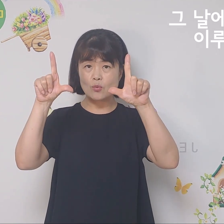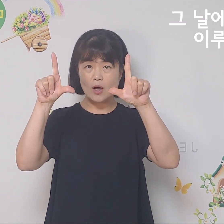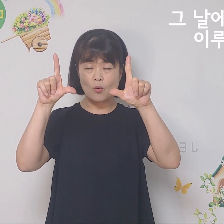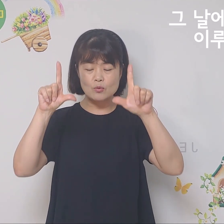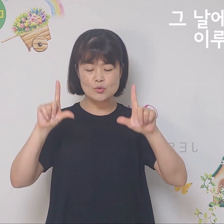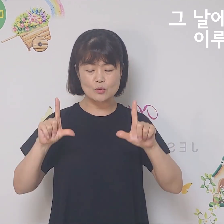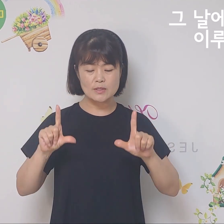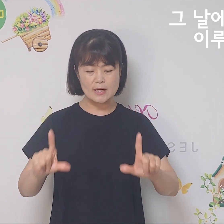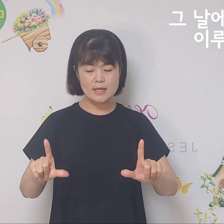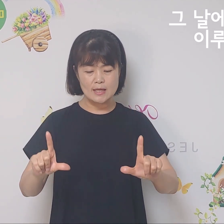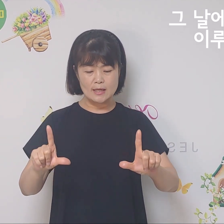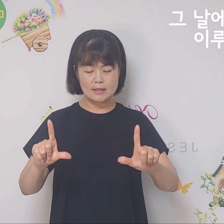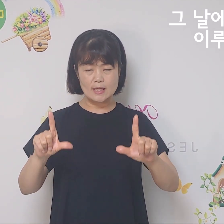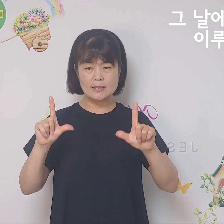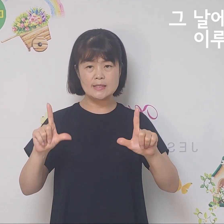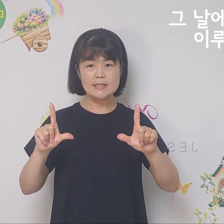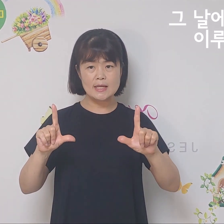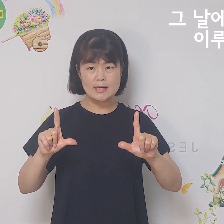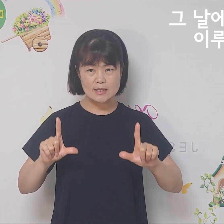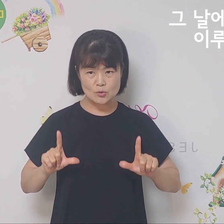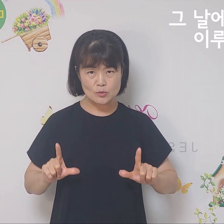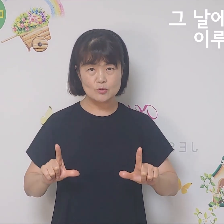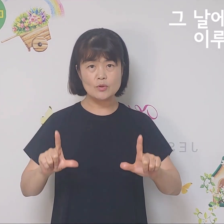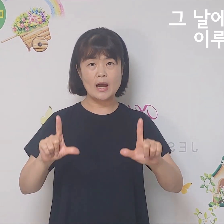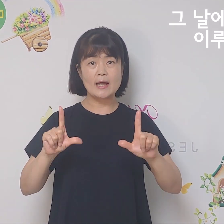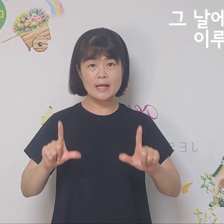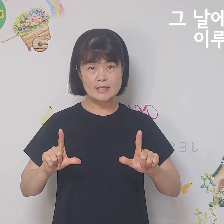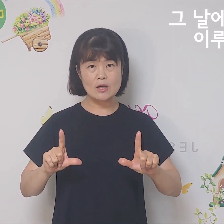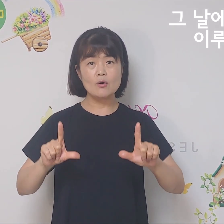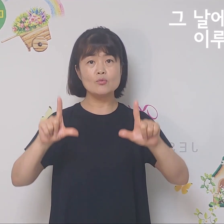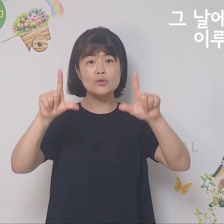왼손과 오른손을 이렇게 니은자를 하신 손을 아래에서 위로